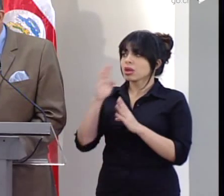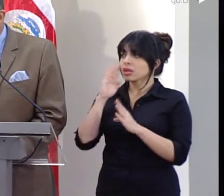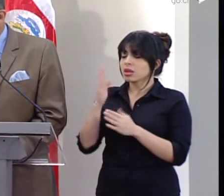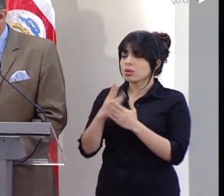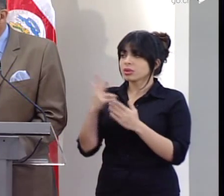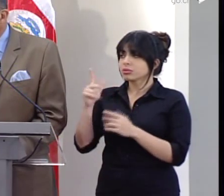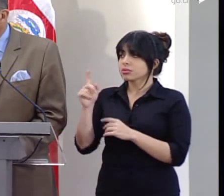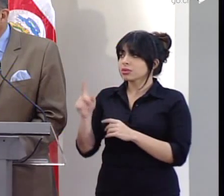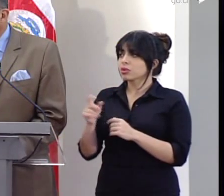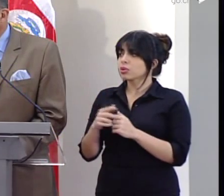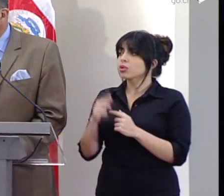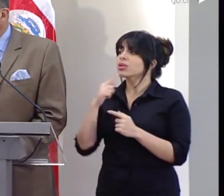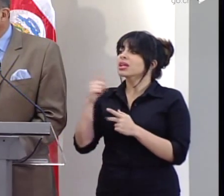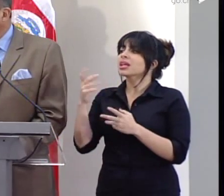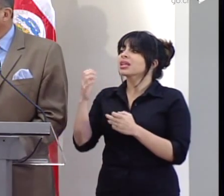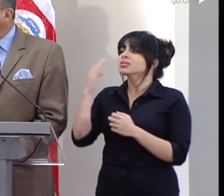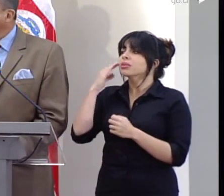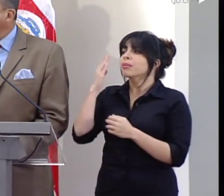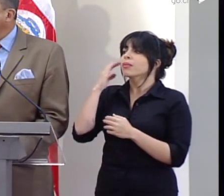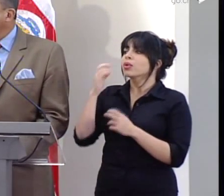preguntas.